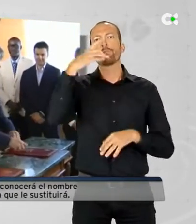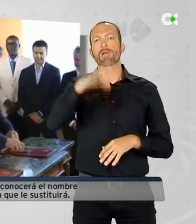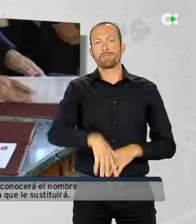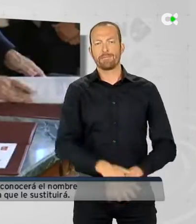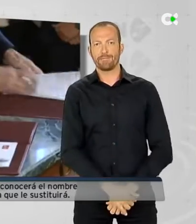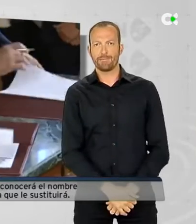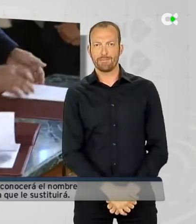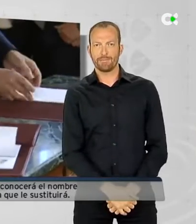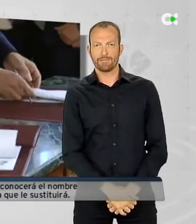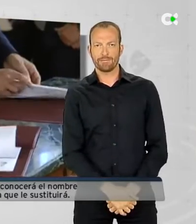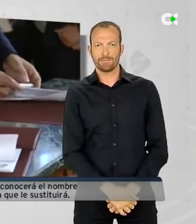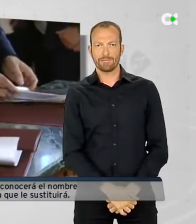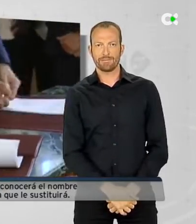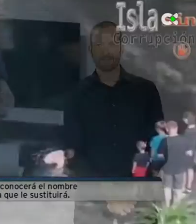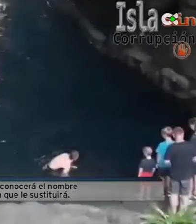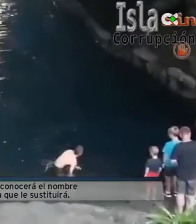sustituirá.